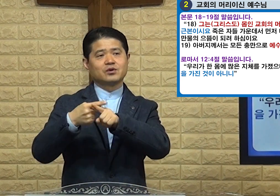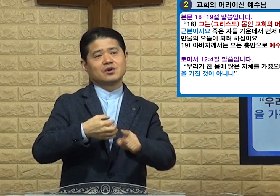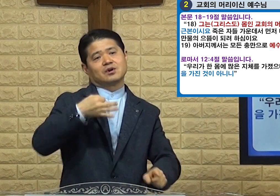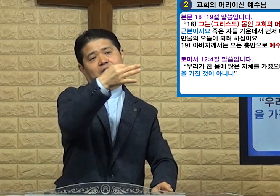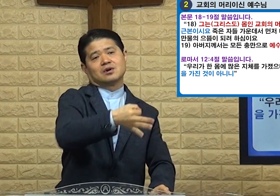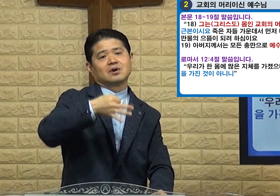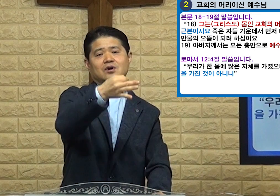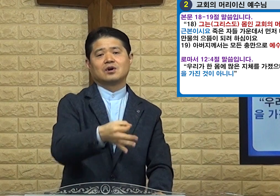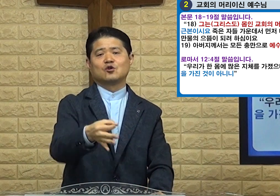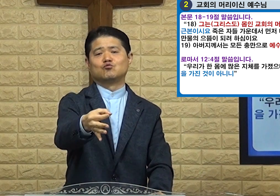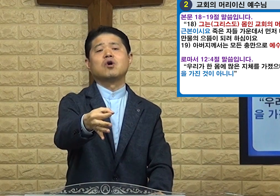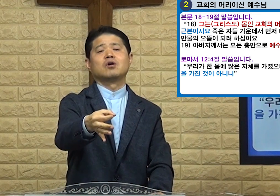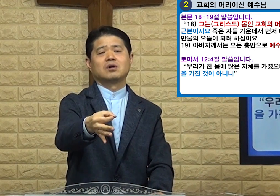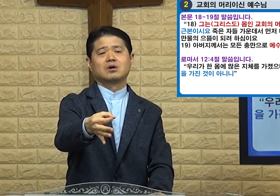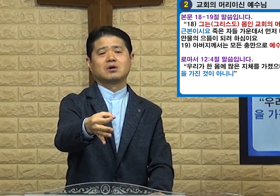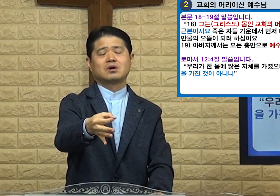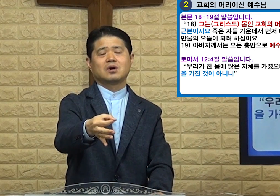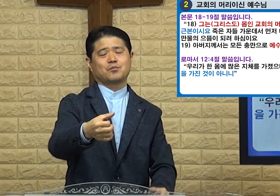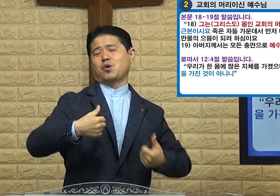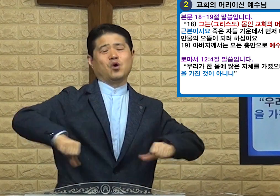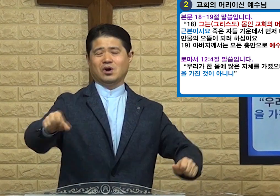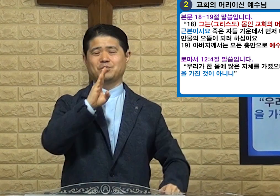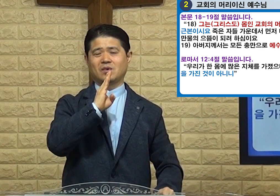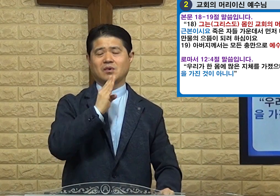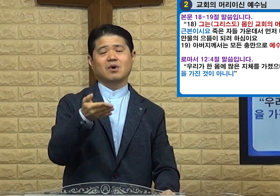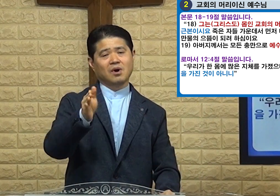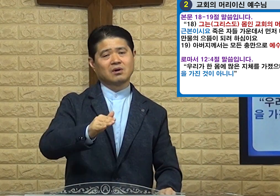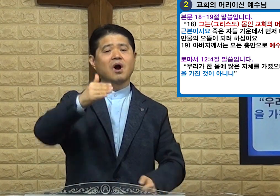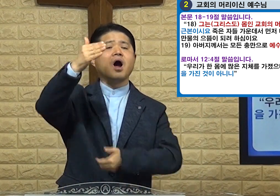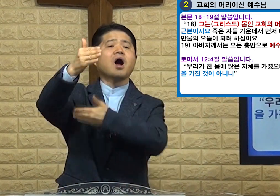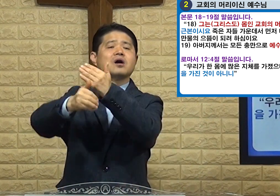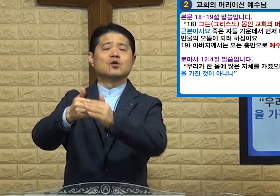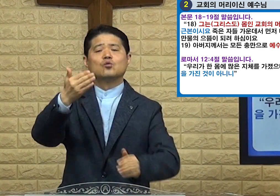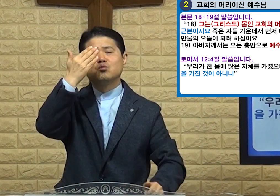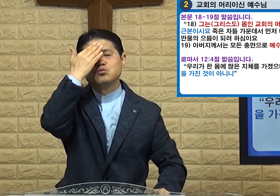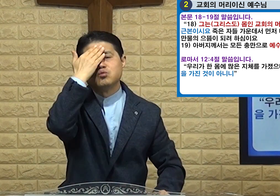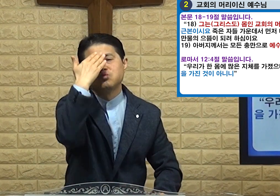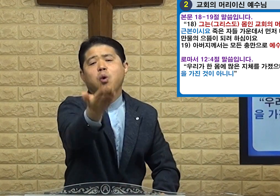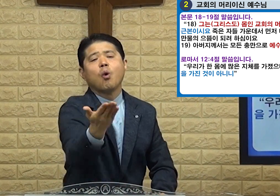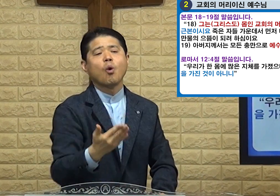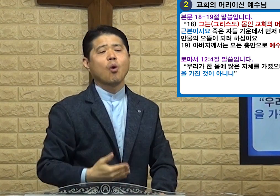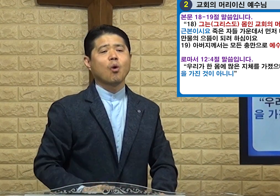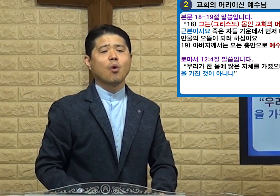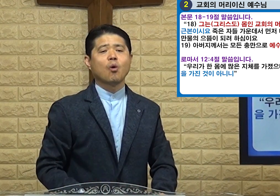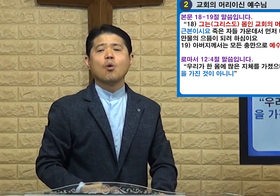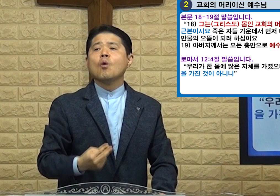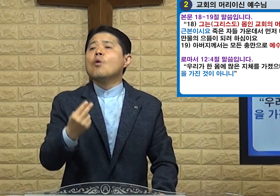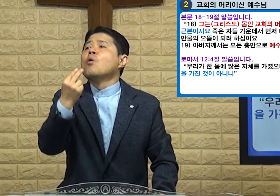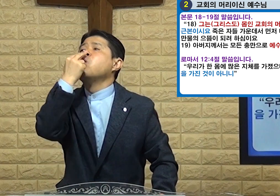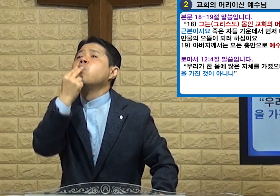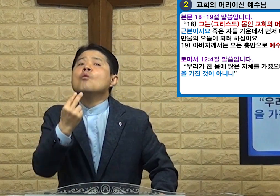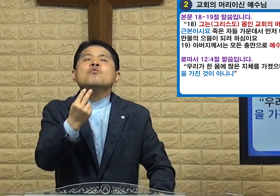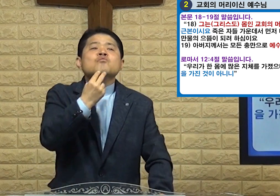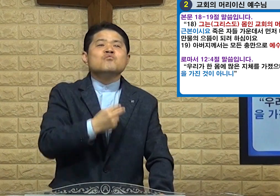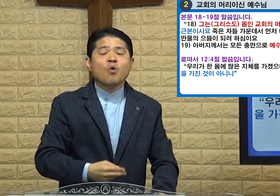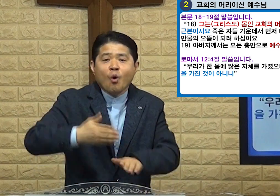몇 년을 더 살지는 모르지만 그 병원비가 나가고 있지만 하나님께서 우리에게 이 코를